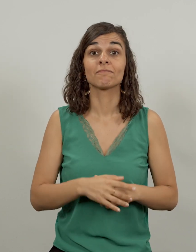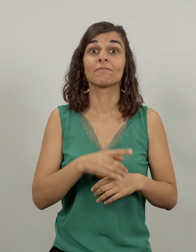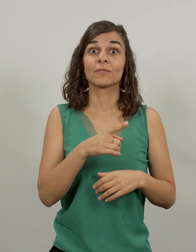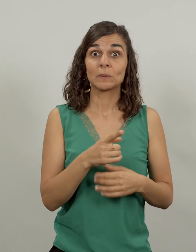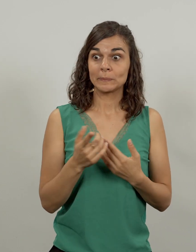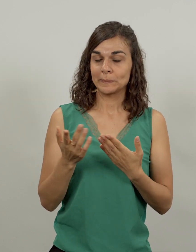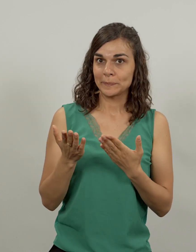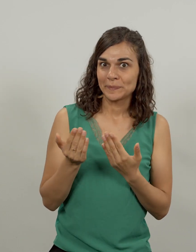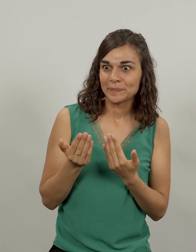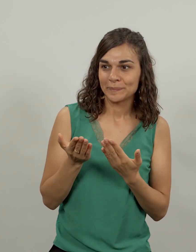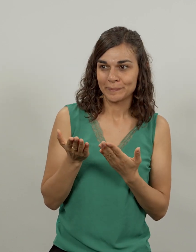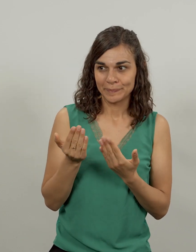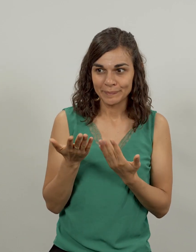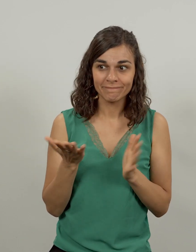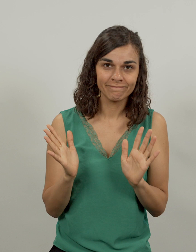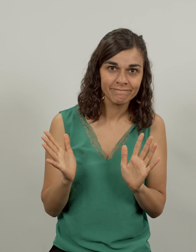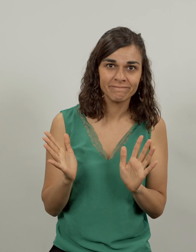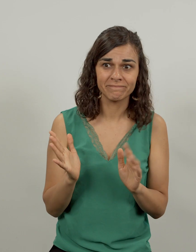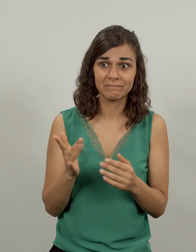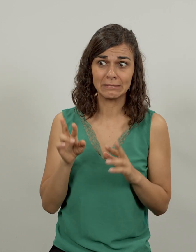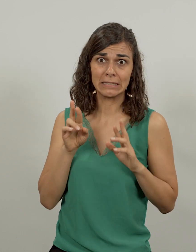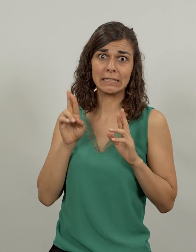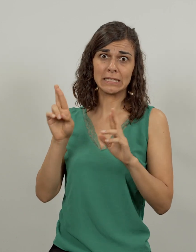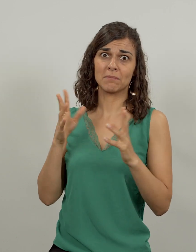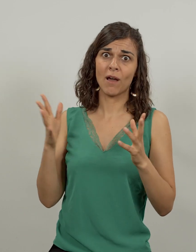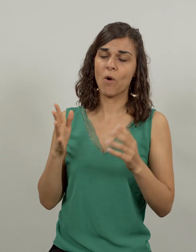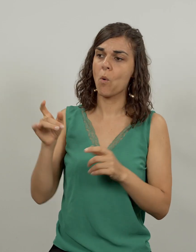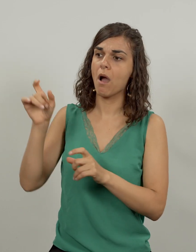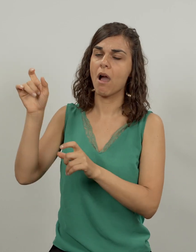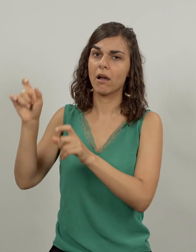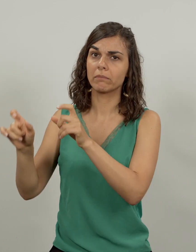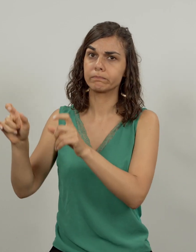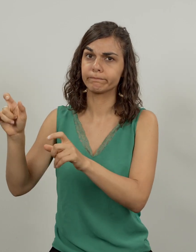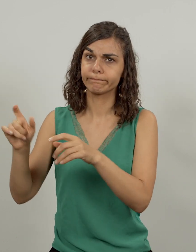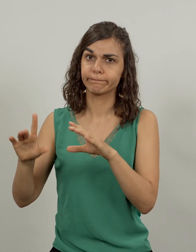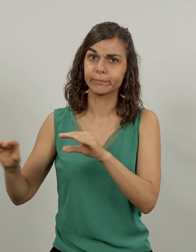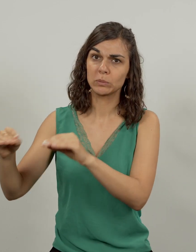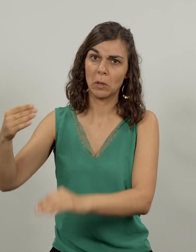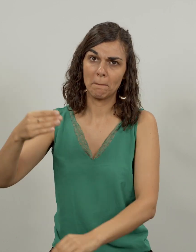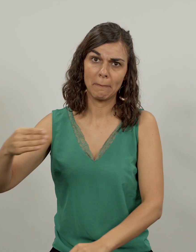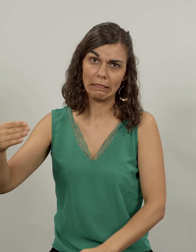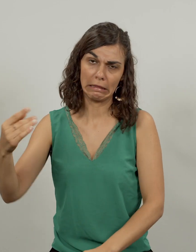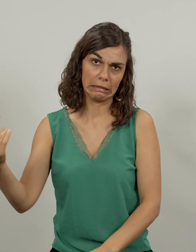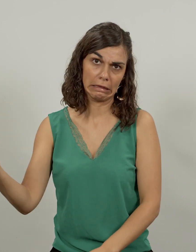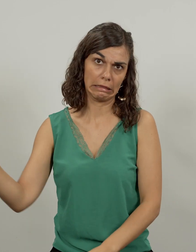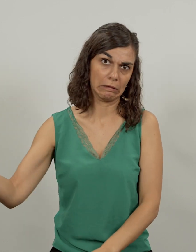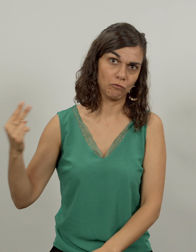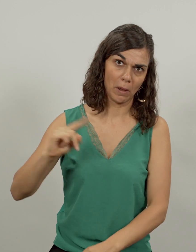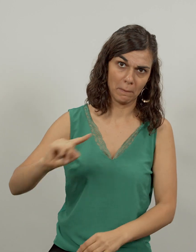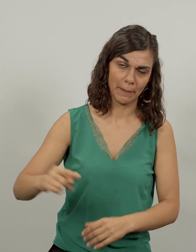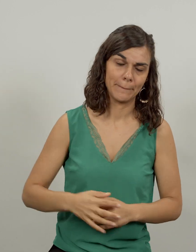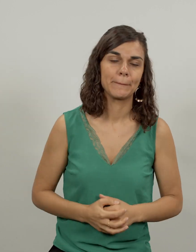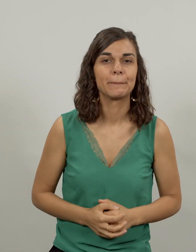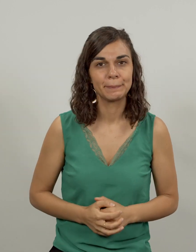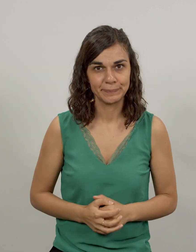il se cache dans un pressoir à vin en espérant que les barbares ne viendront